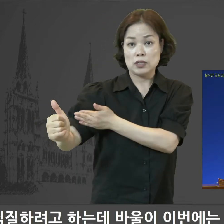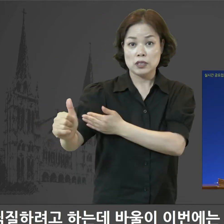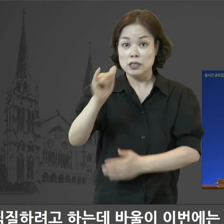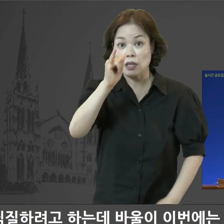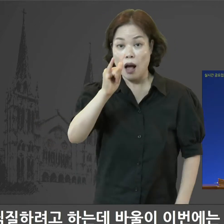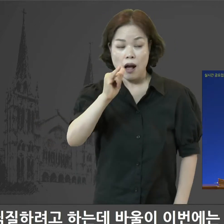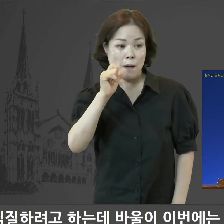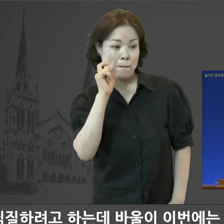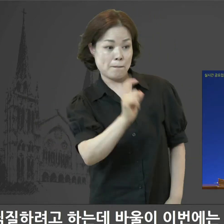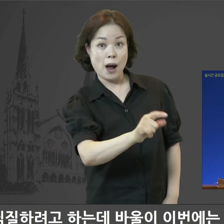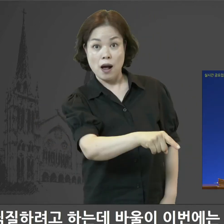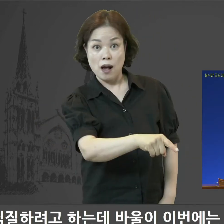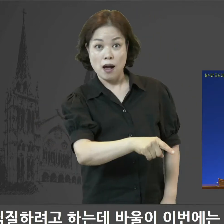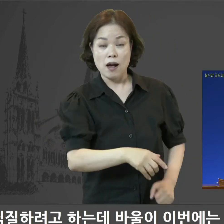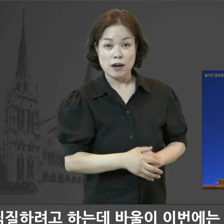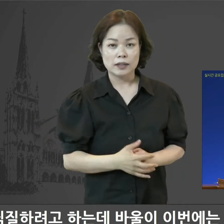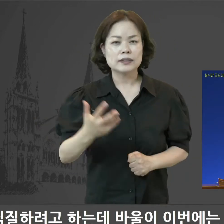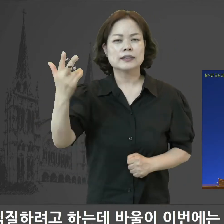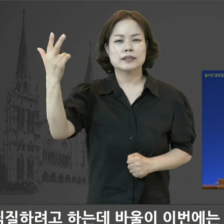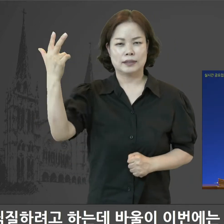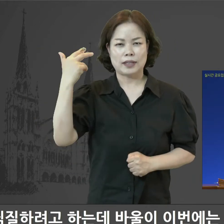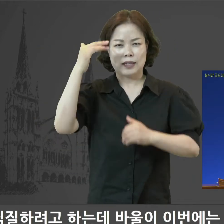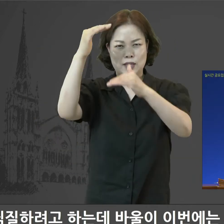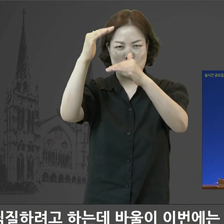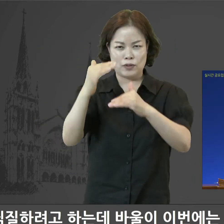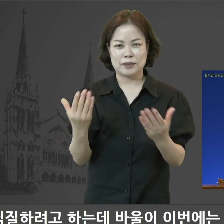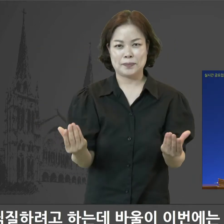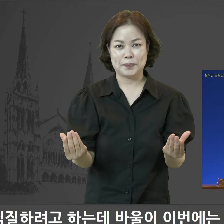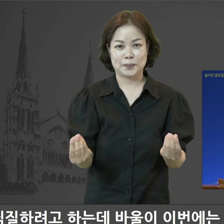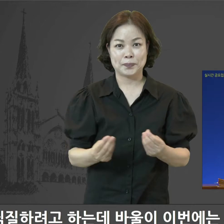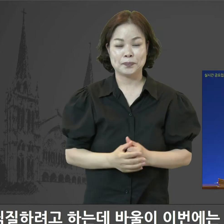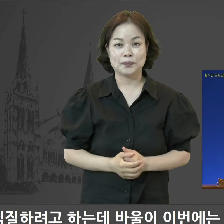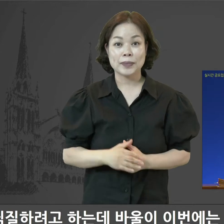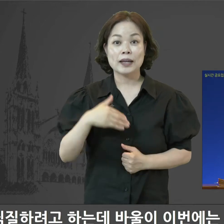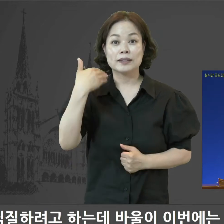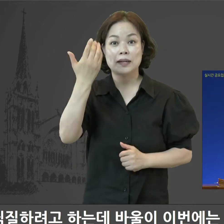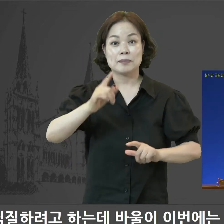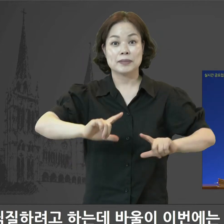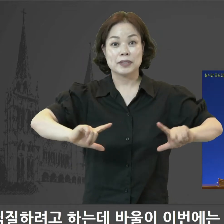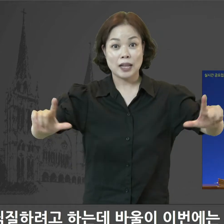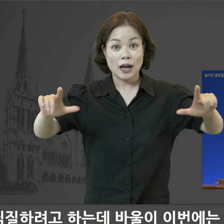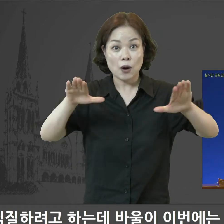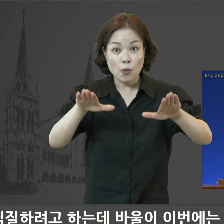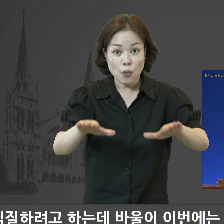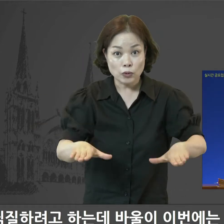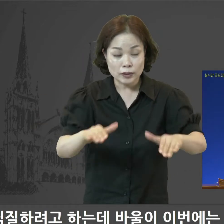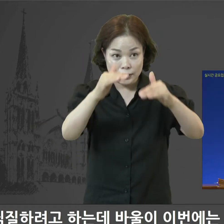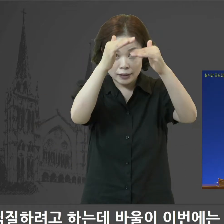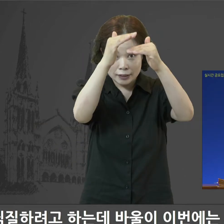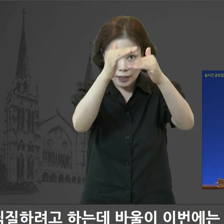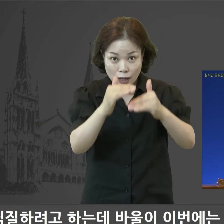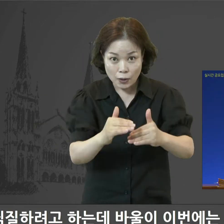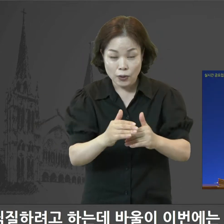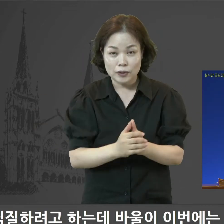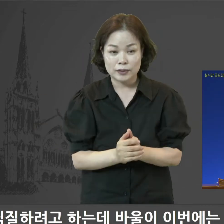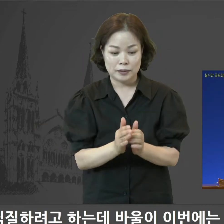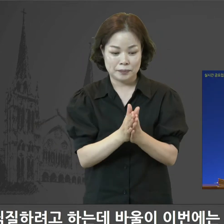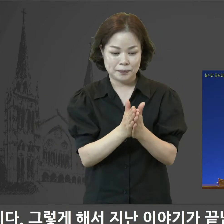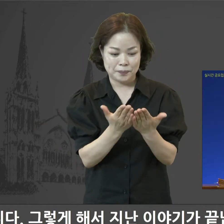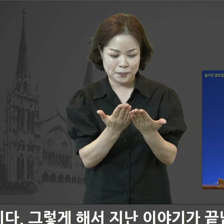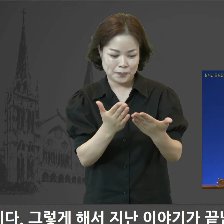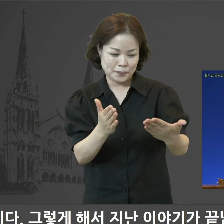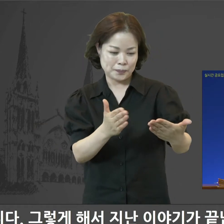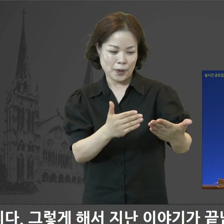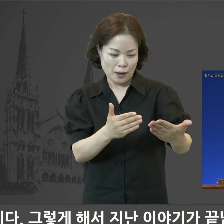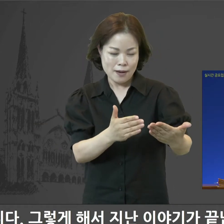해서 이 지난 이야기가 끝났는데, 다음 날 이제 오늘 본문 이제 펴시고